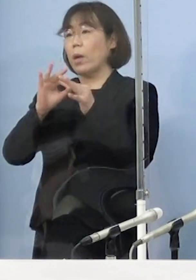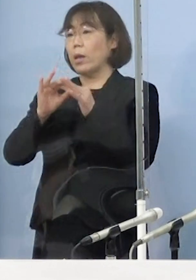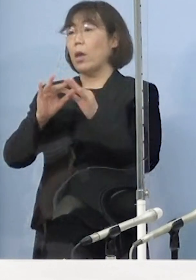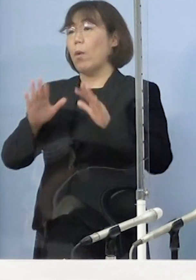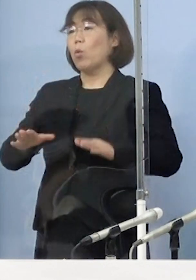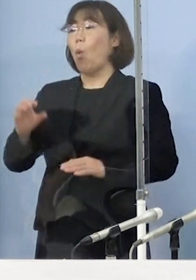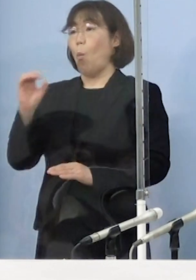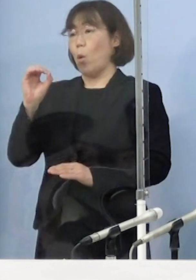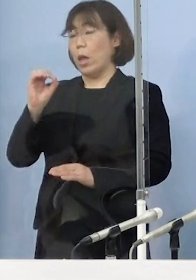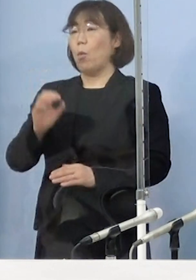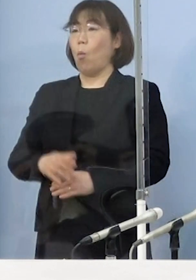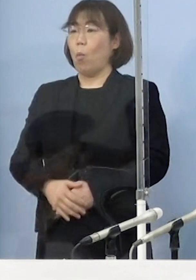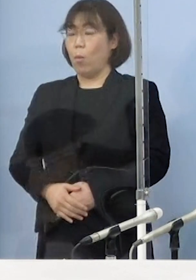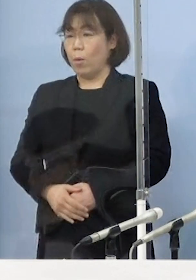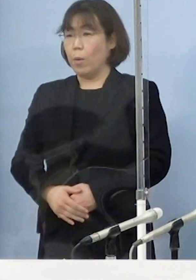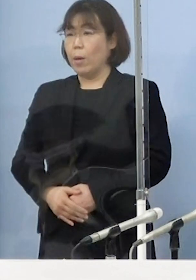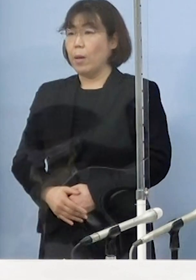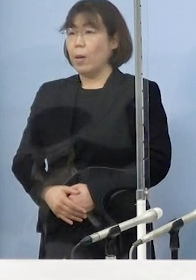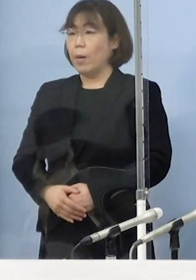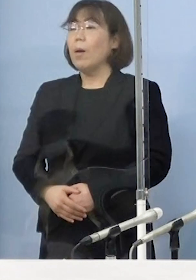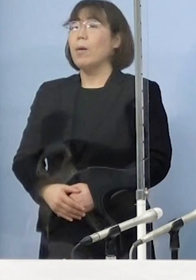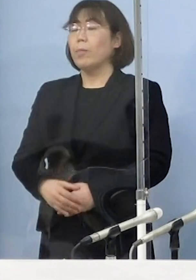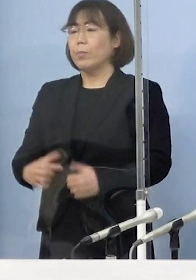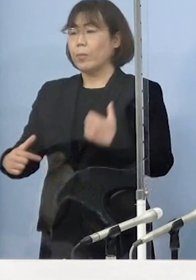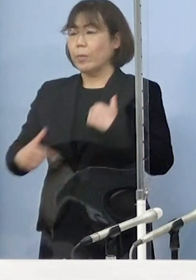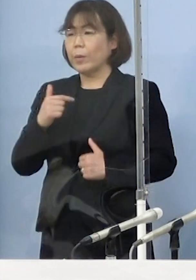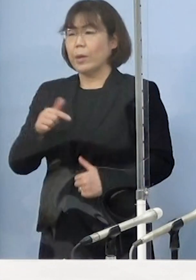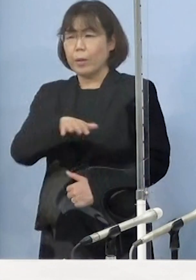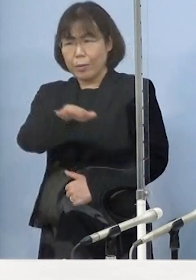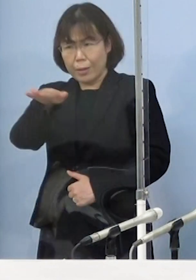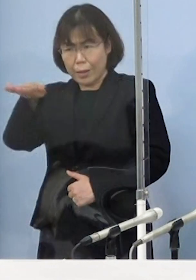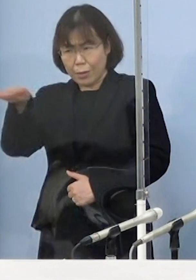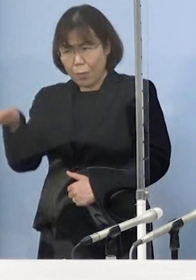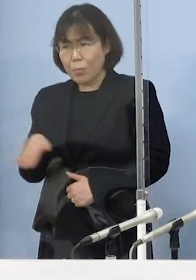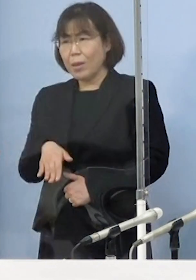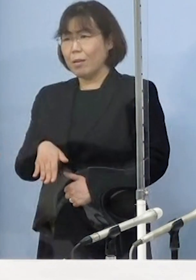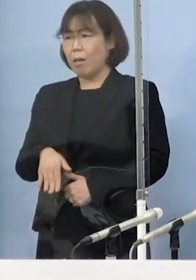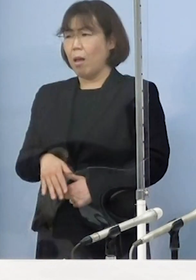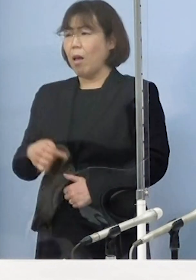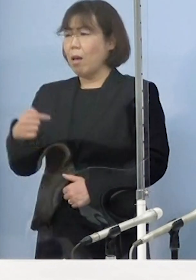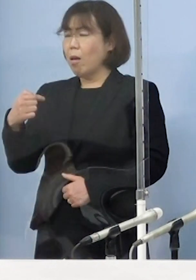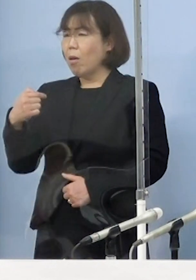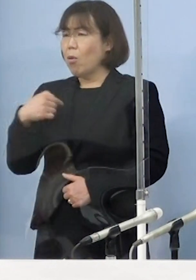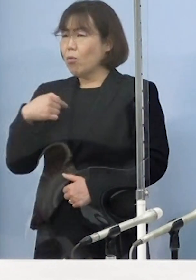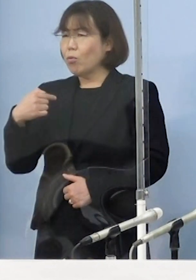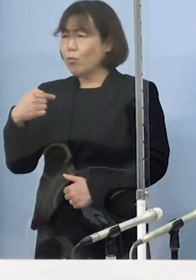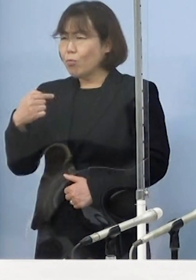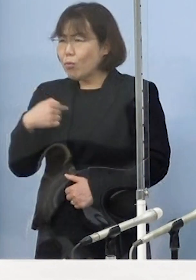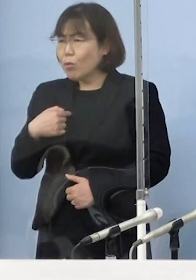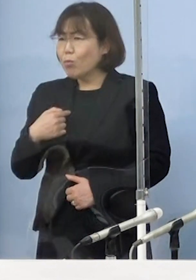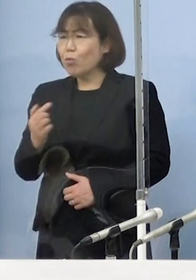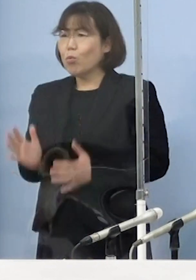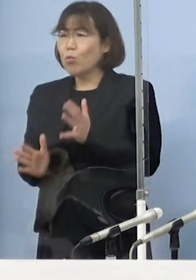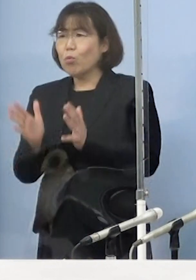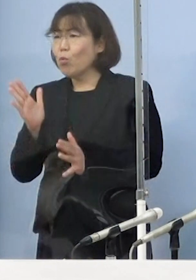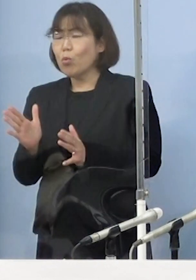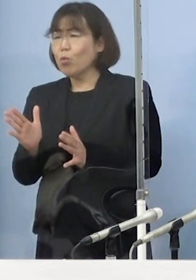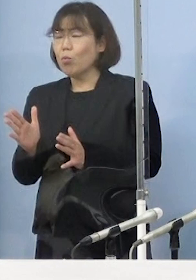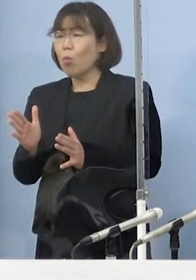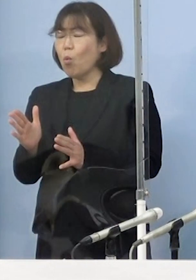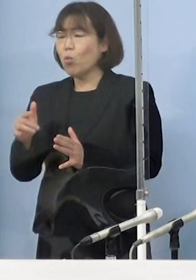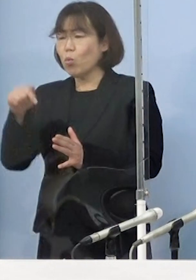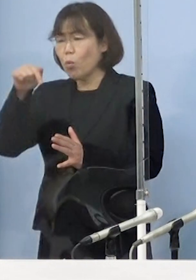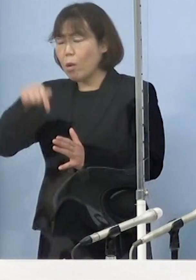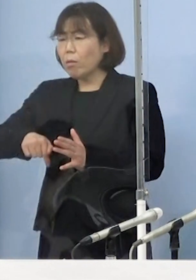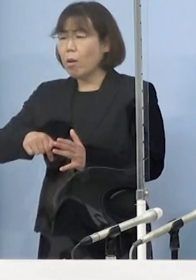った。まあ、確かに学生の皆さんにとってみると、何も自分のところの競技スポーツが出たわけではないじゃない